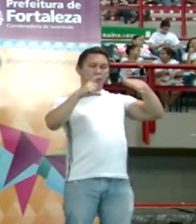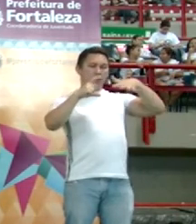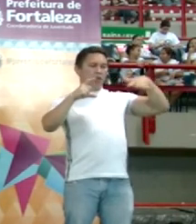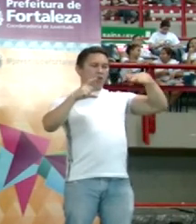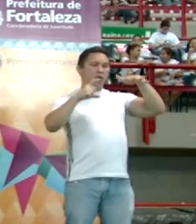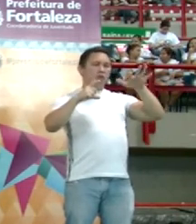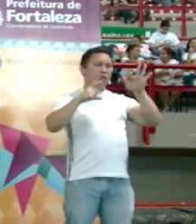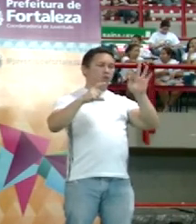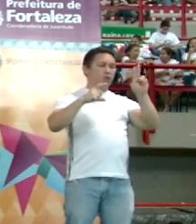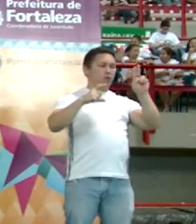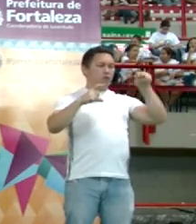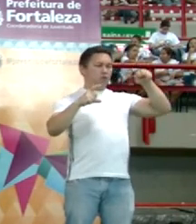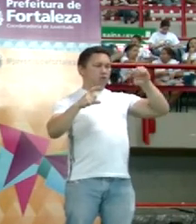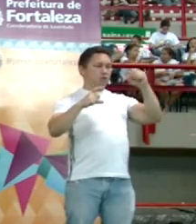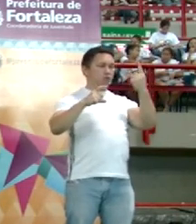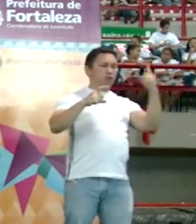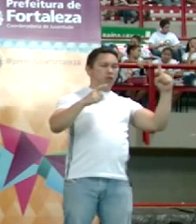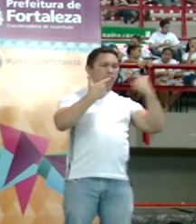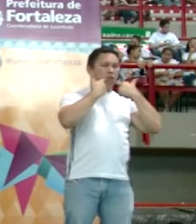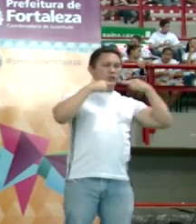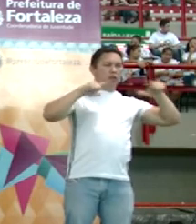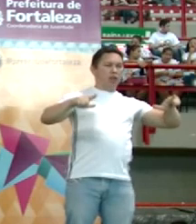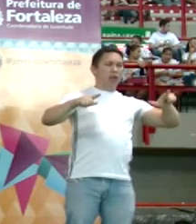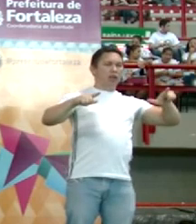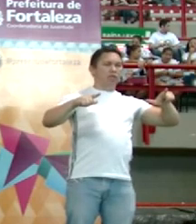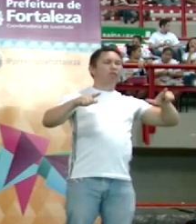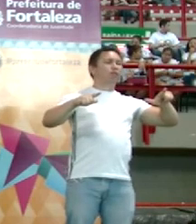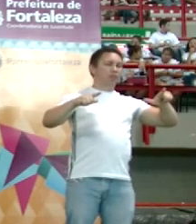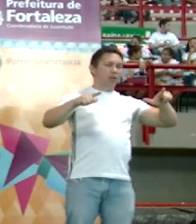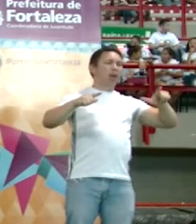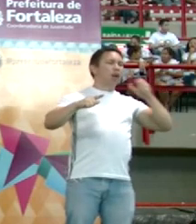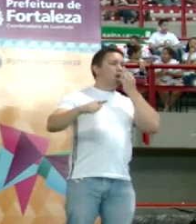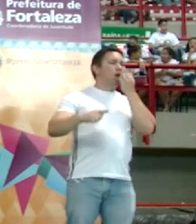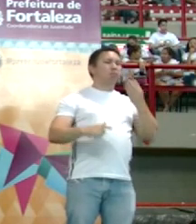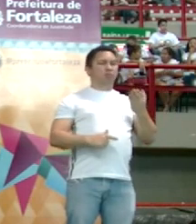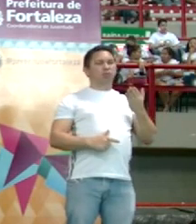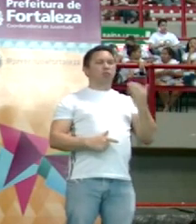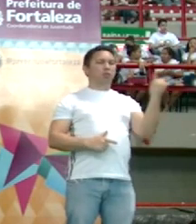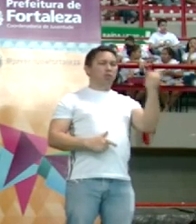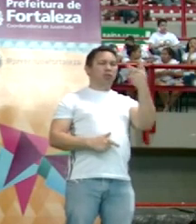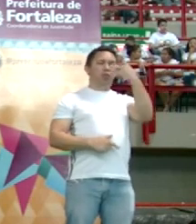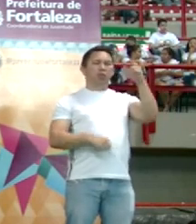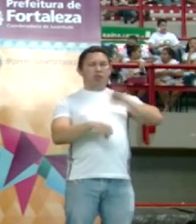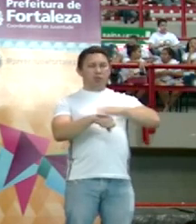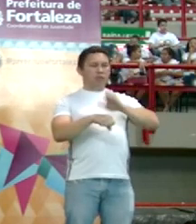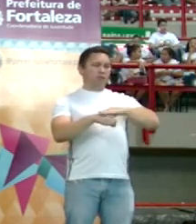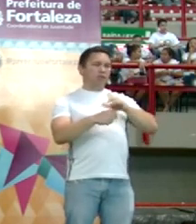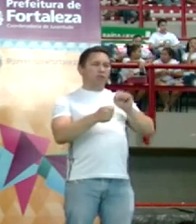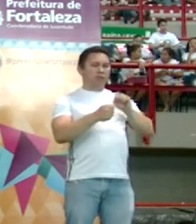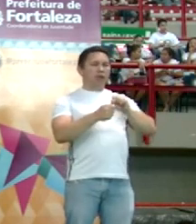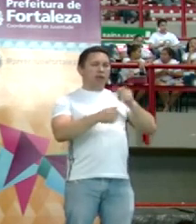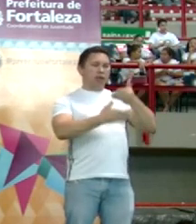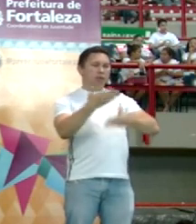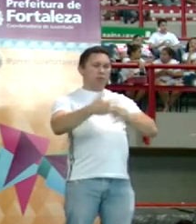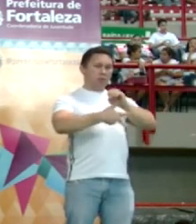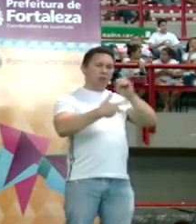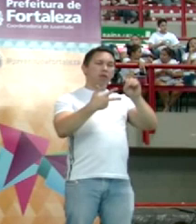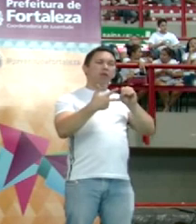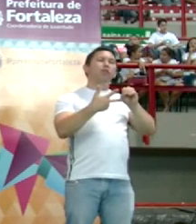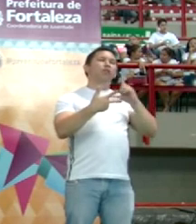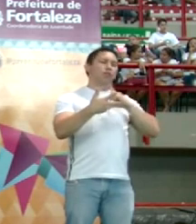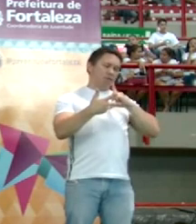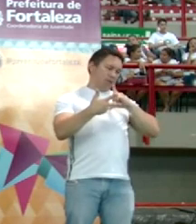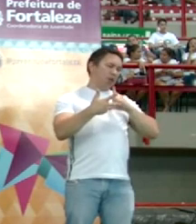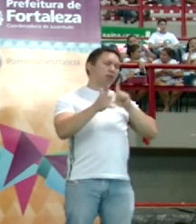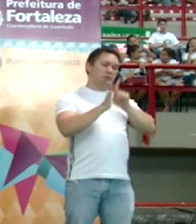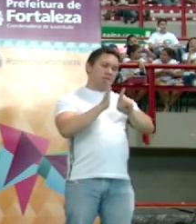bem? Então, é algo necessário para quem vai fazer a prova do Enem. Vai haver